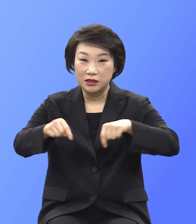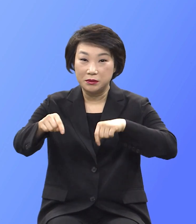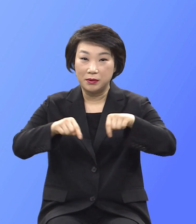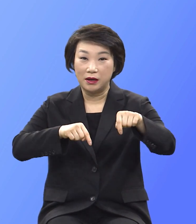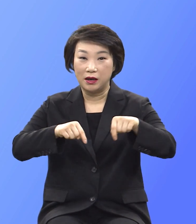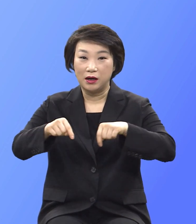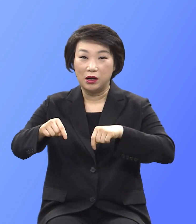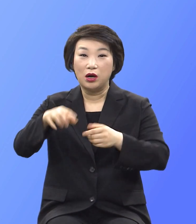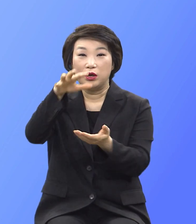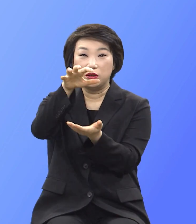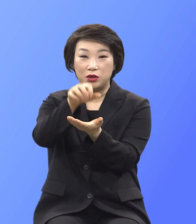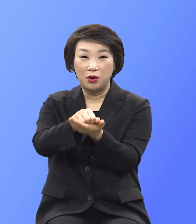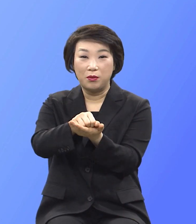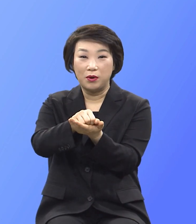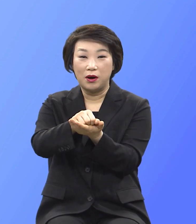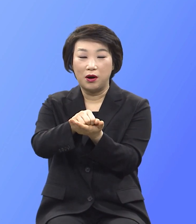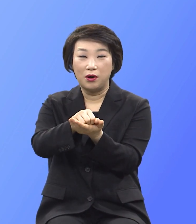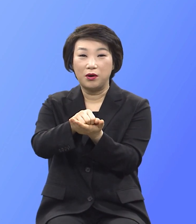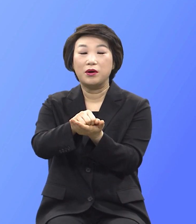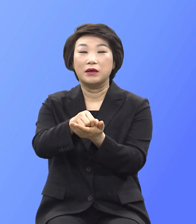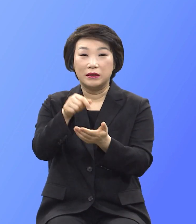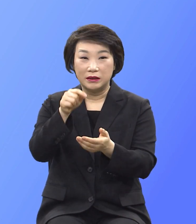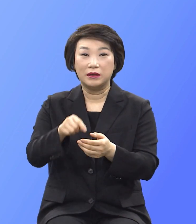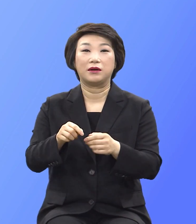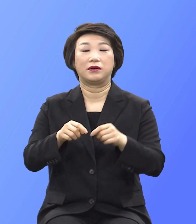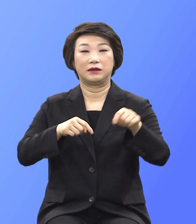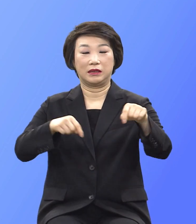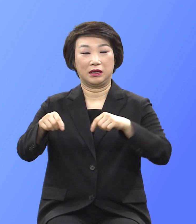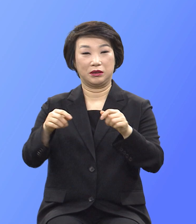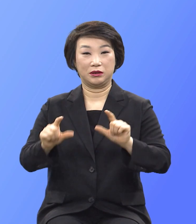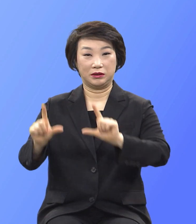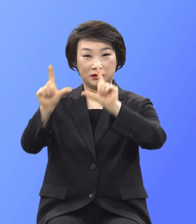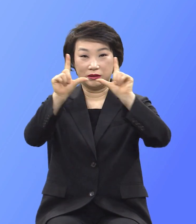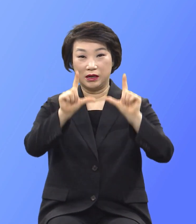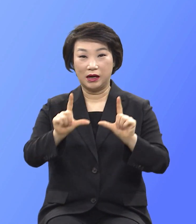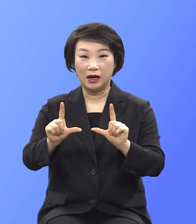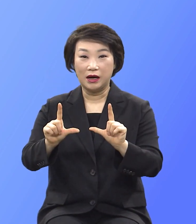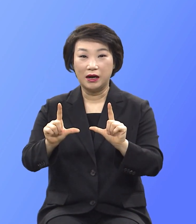지배하고 정복하고 다스리며 살아갈